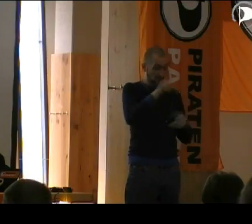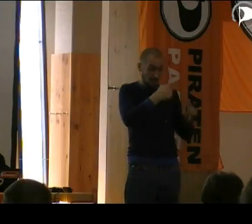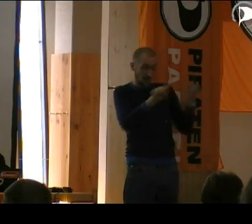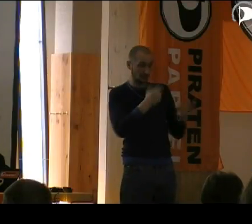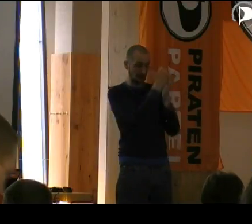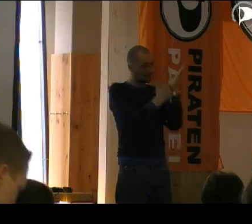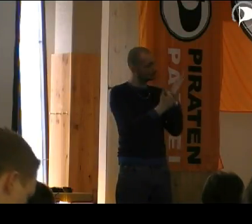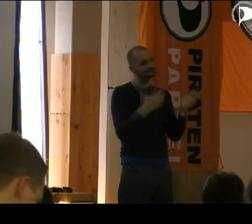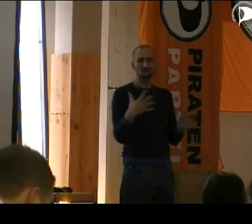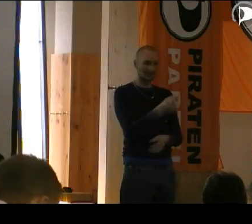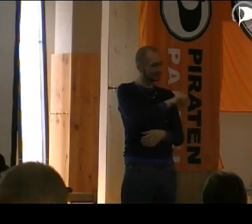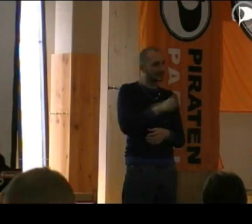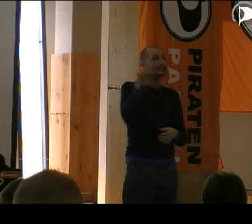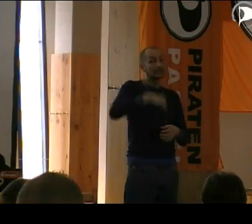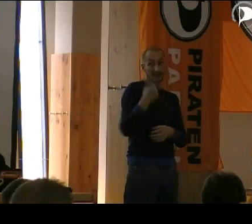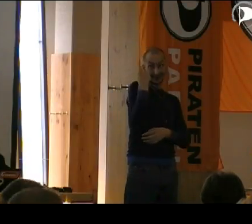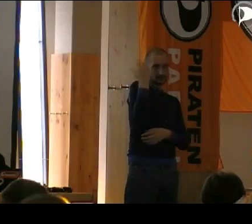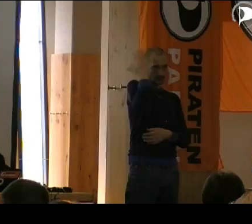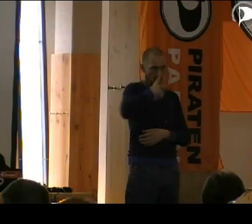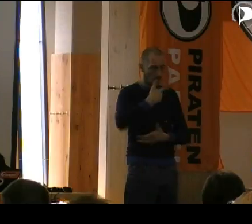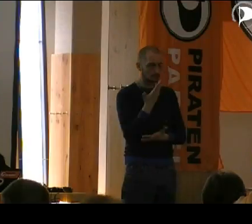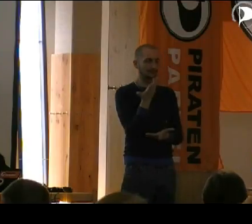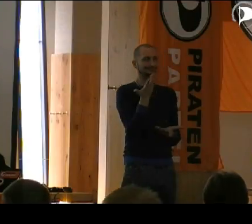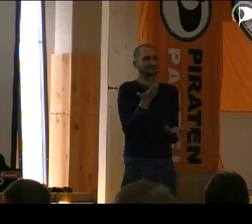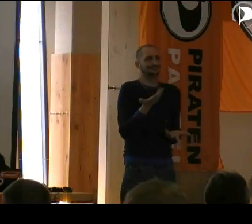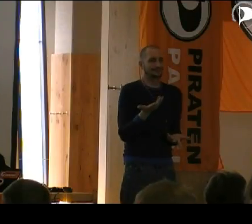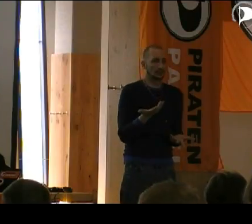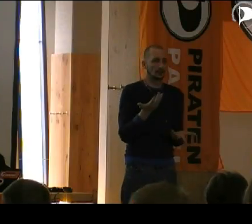als eben wer gestern abend und